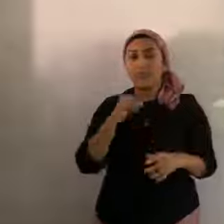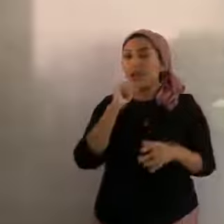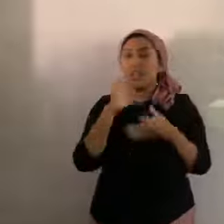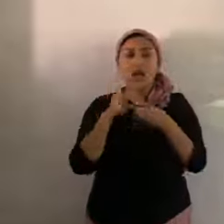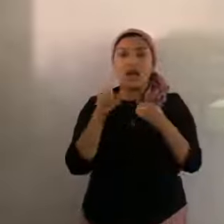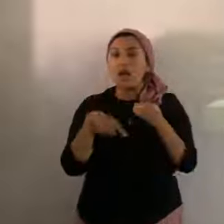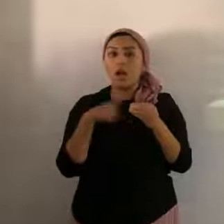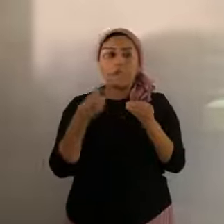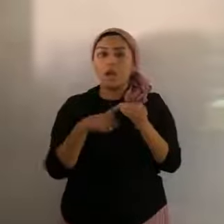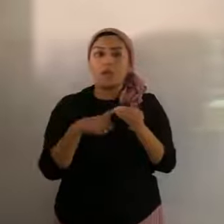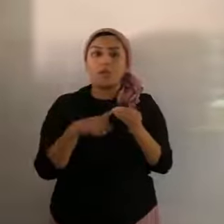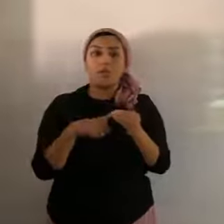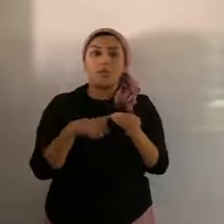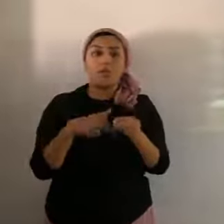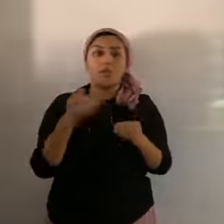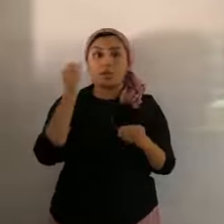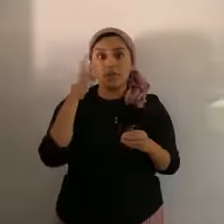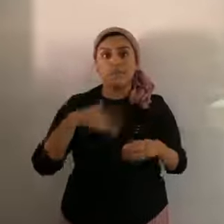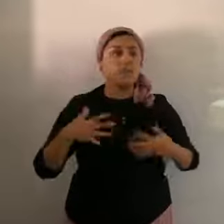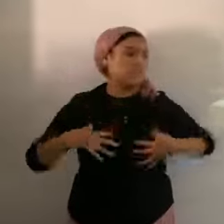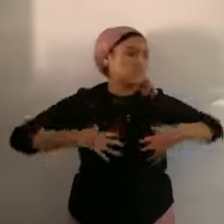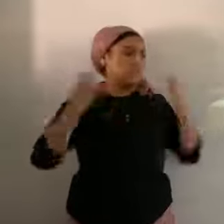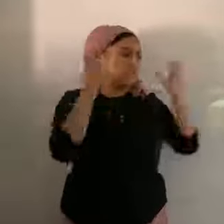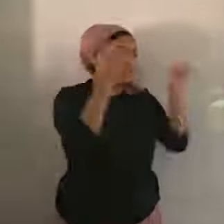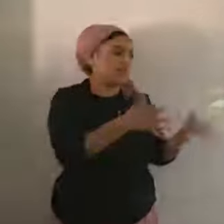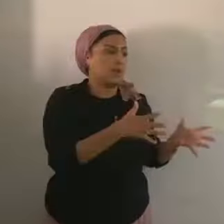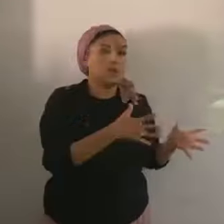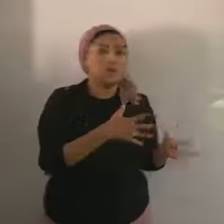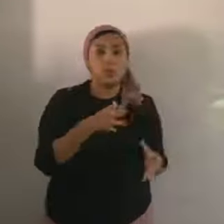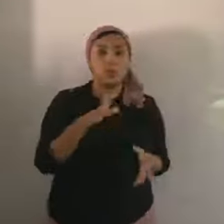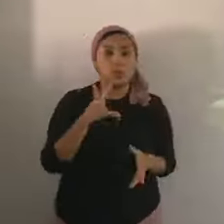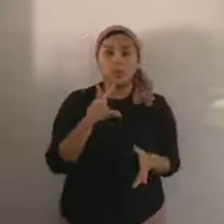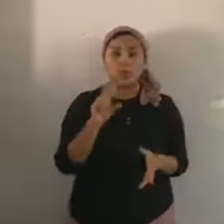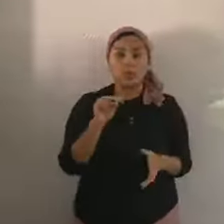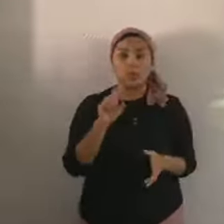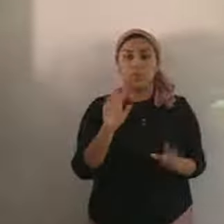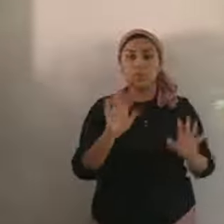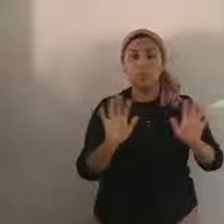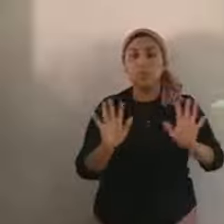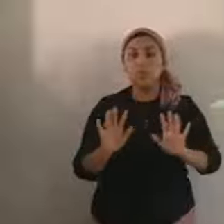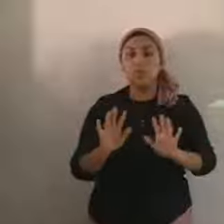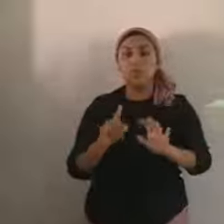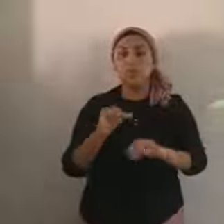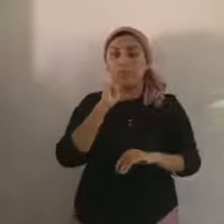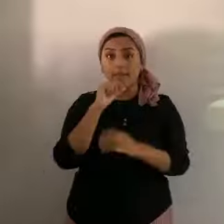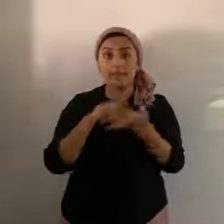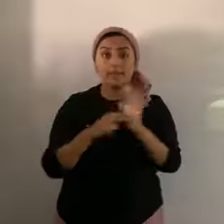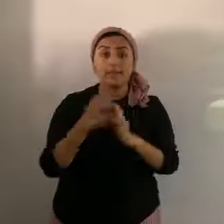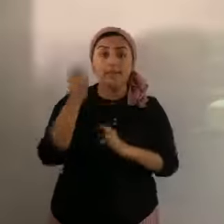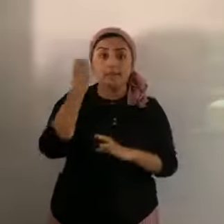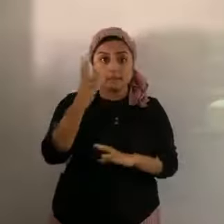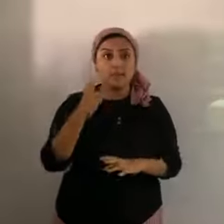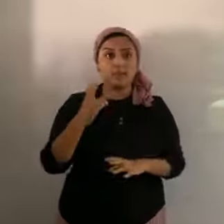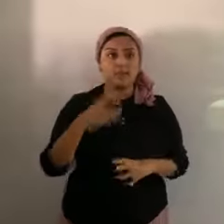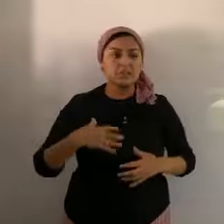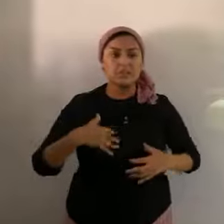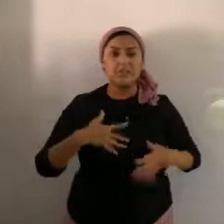aquí de una reacción airada de Yahshua. No se trata de una